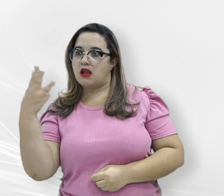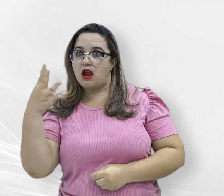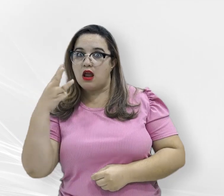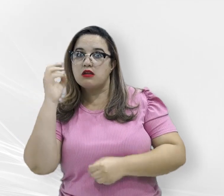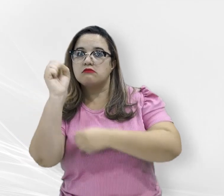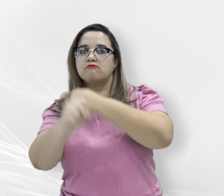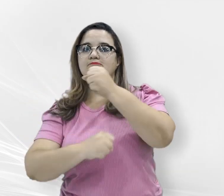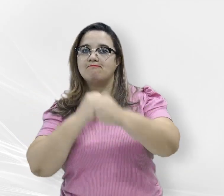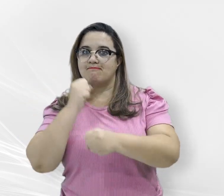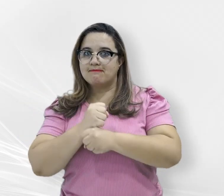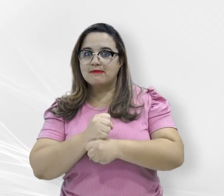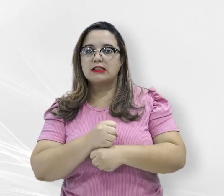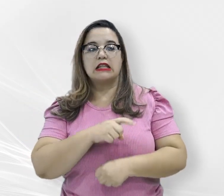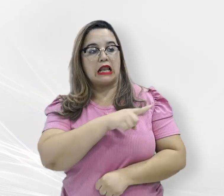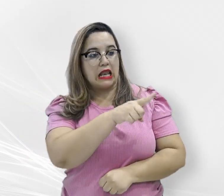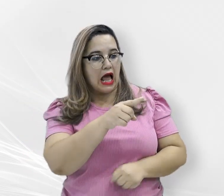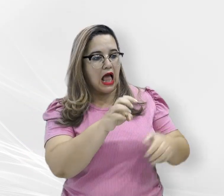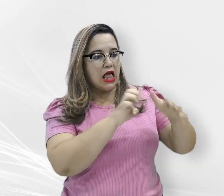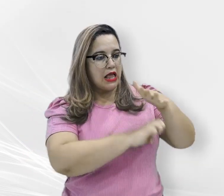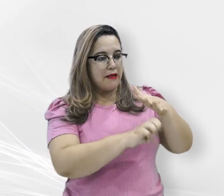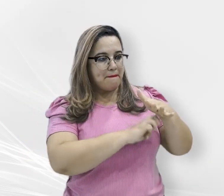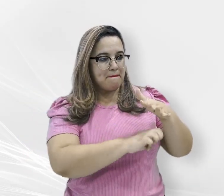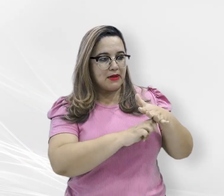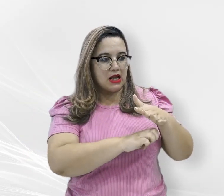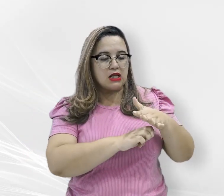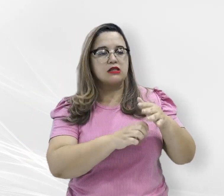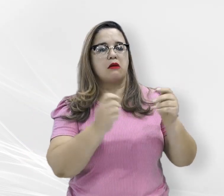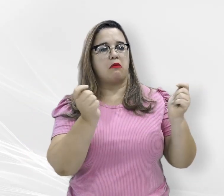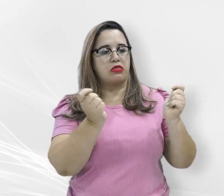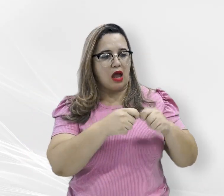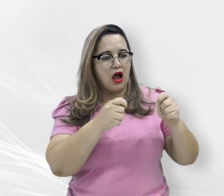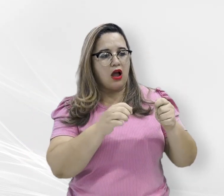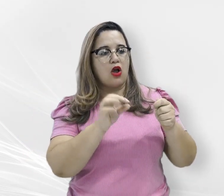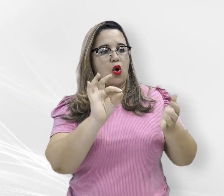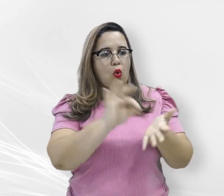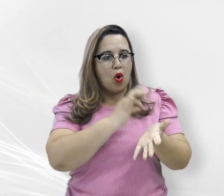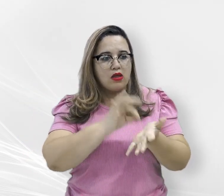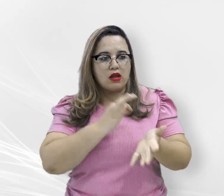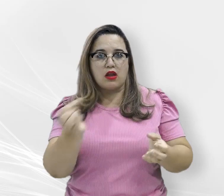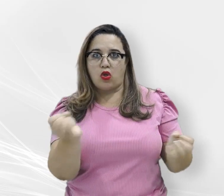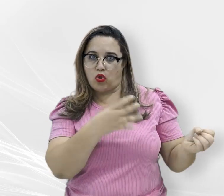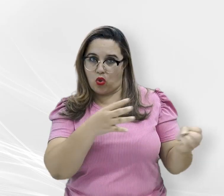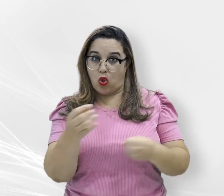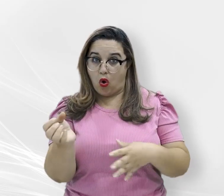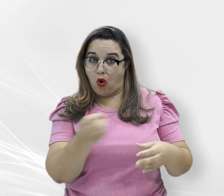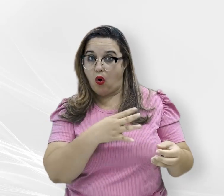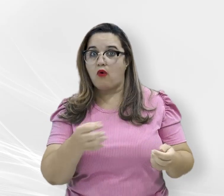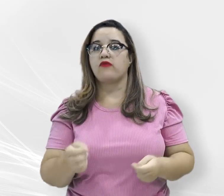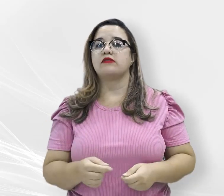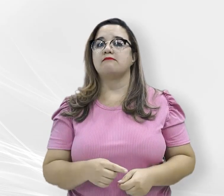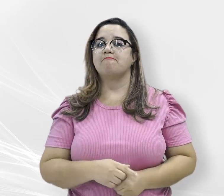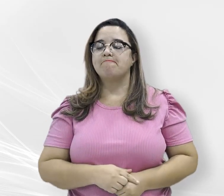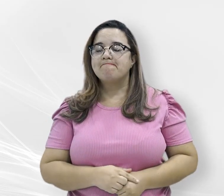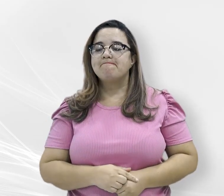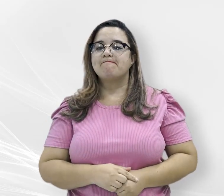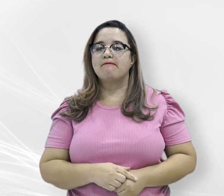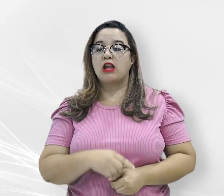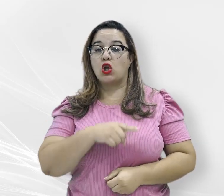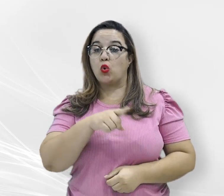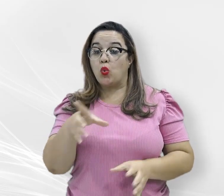atuais empregados e contratar outros via REQIP, o que impactará a própria base de cálculo da aprendizagem, cujo público prioritário